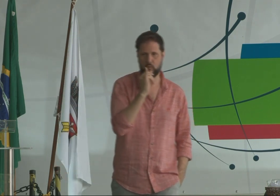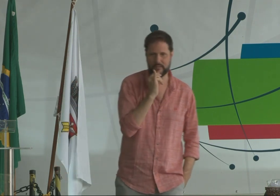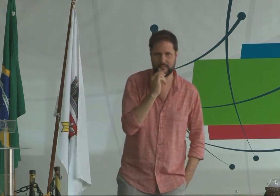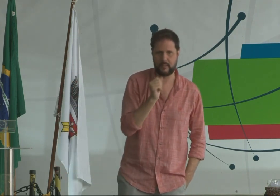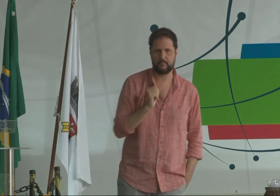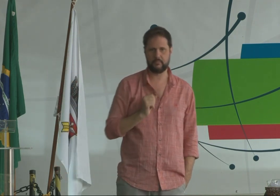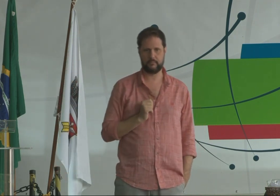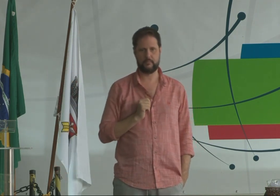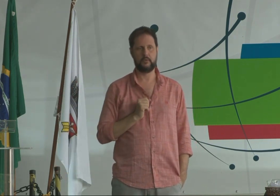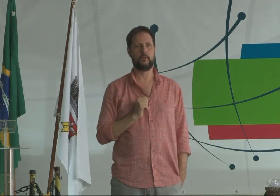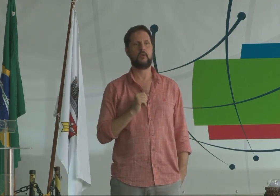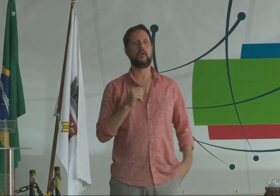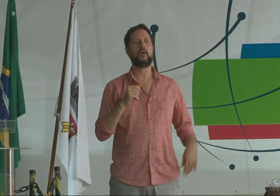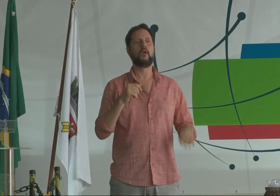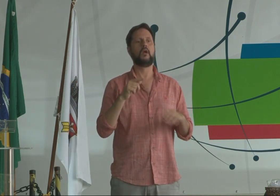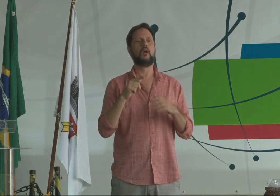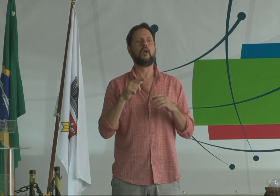Um exemplo. Vou dar um outro exemplo.